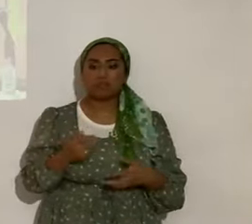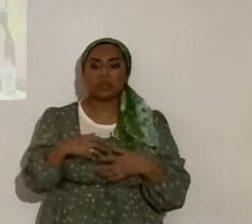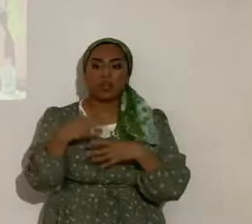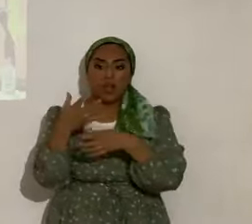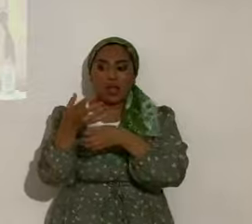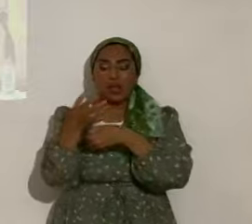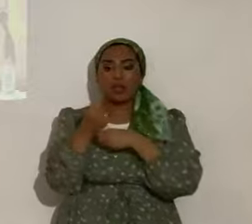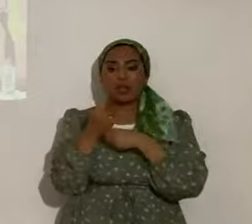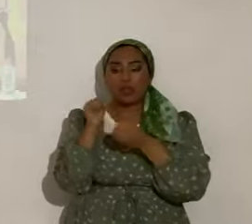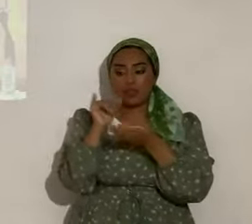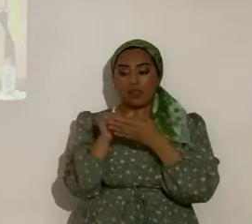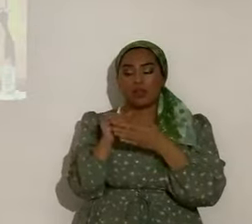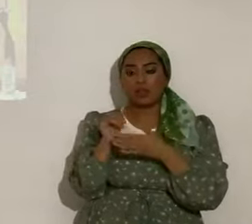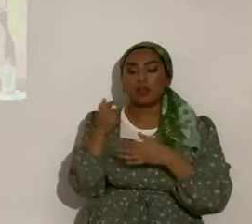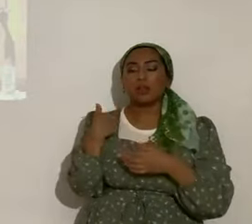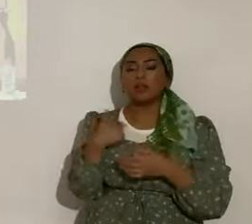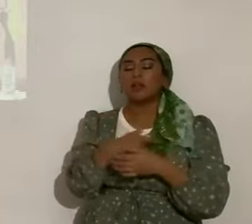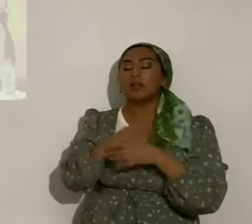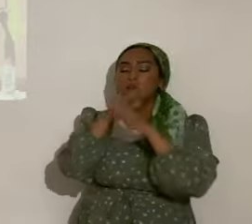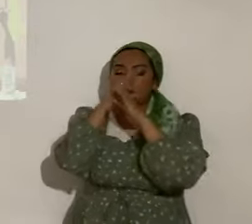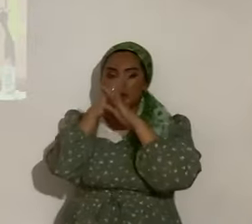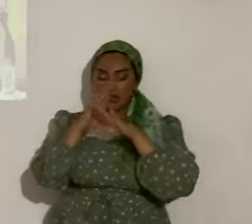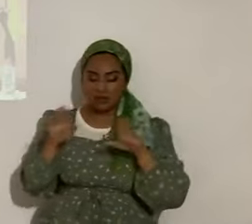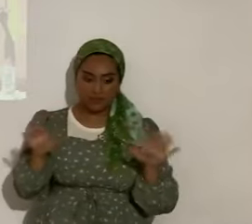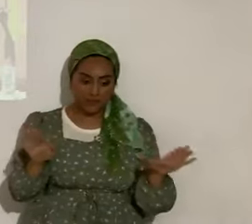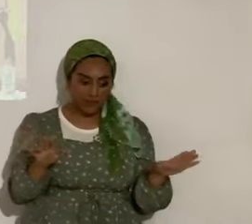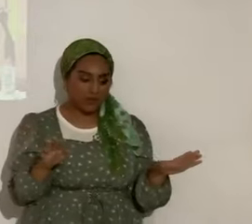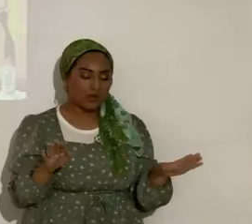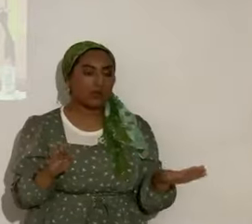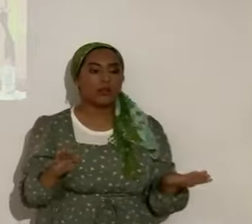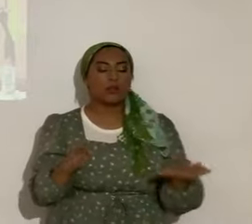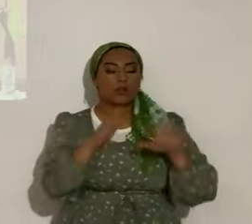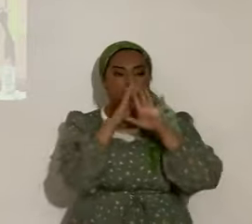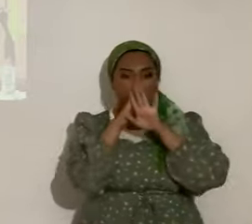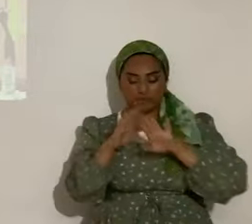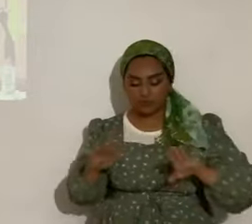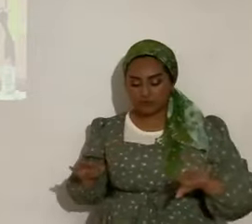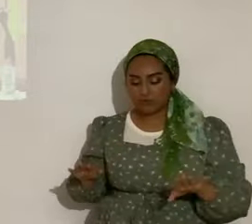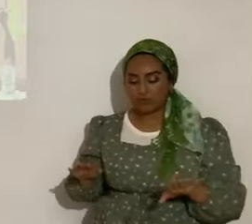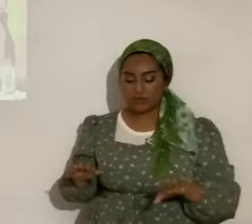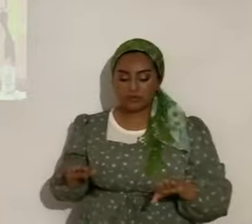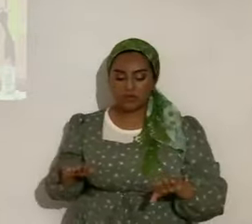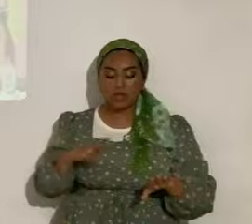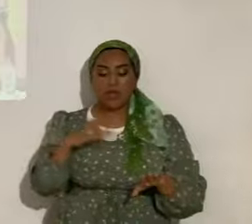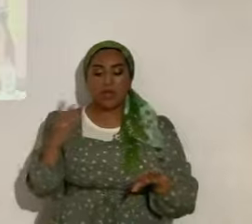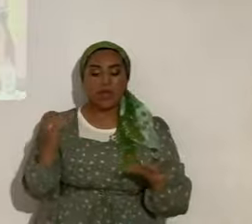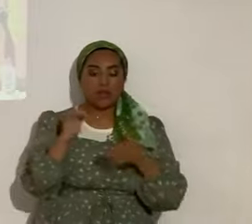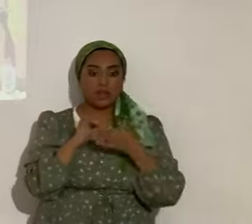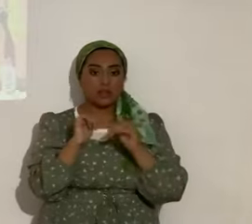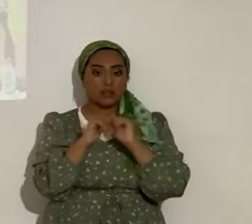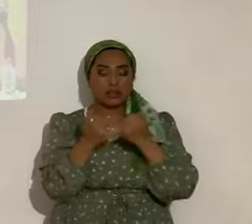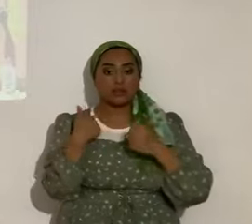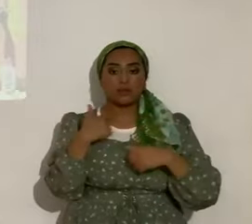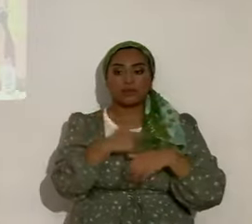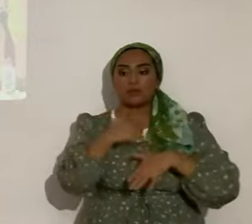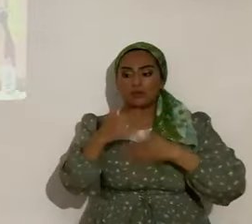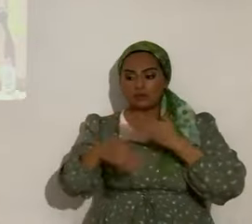eso? Siendo mansos, humildes, lógico, y así somos